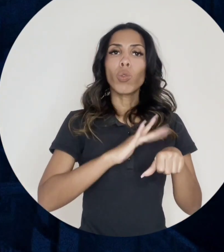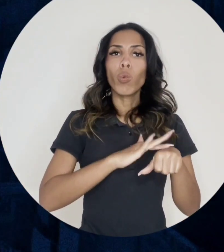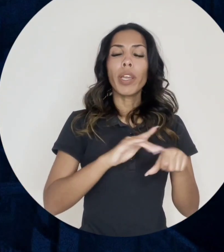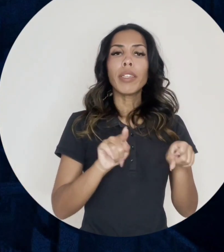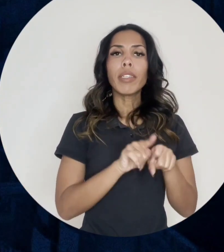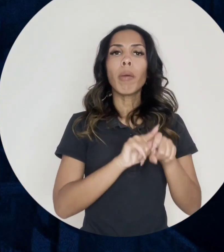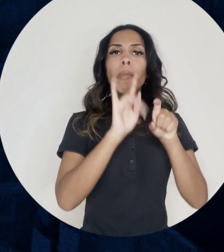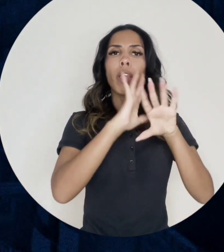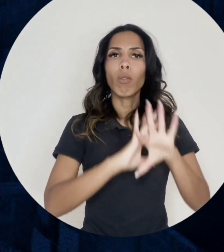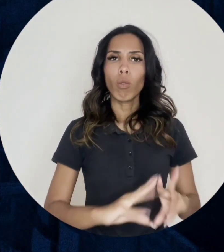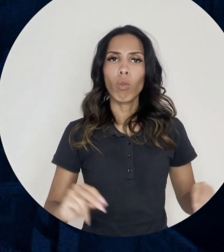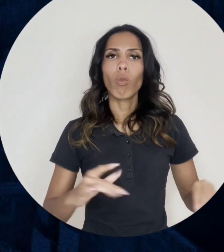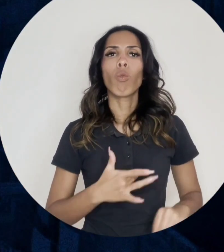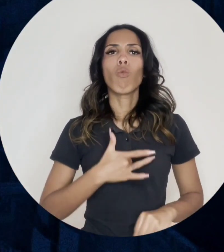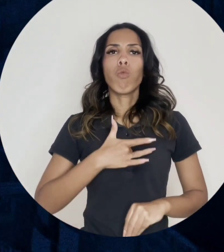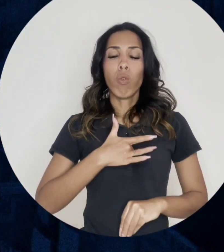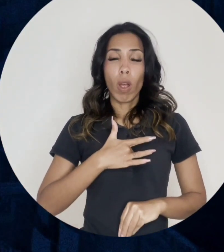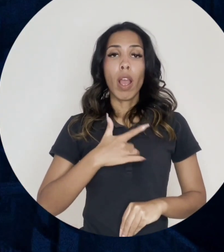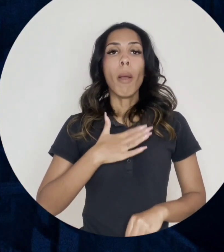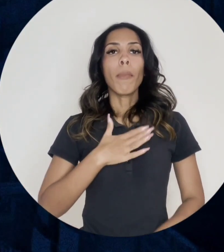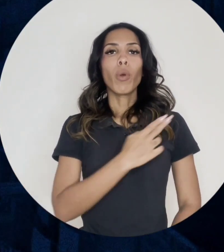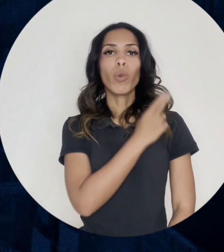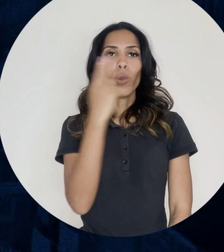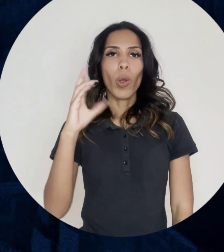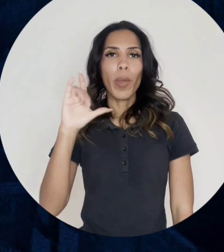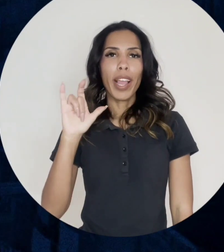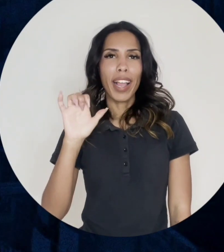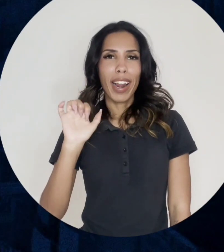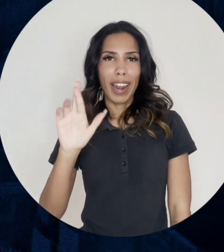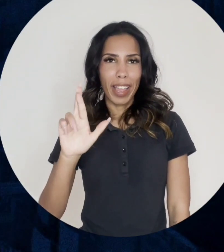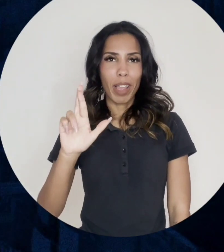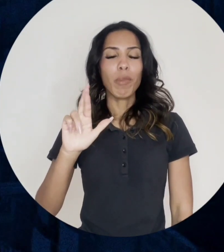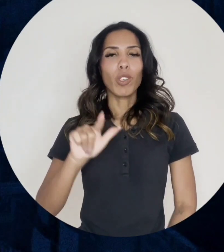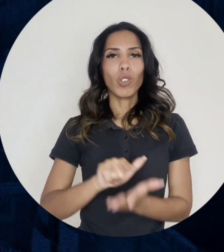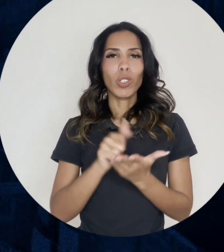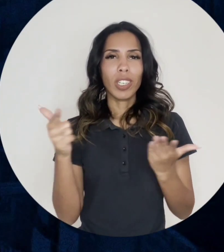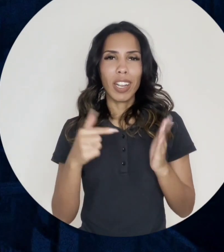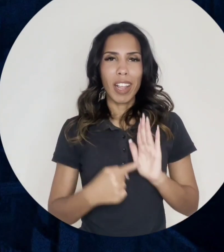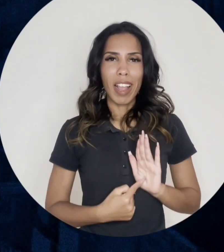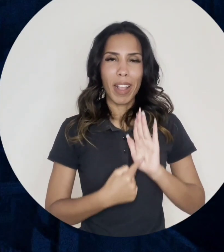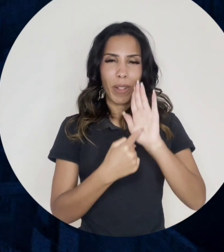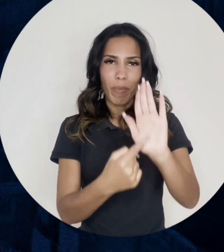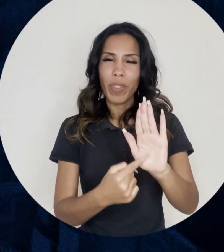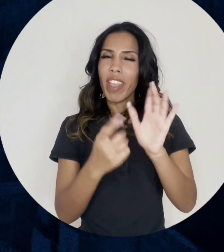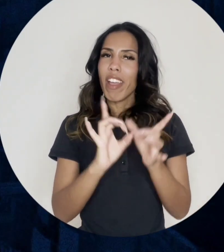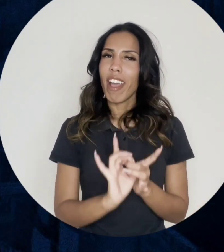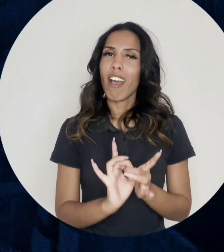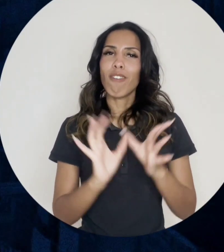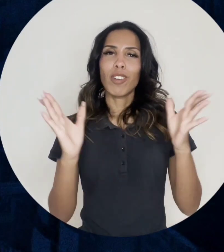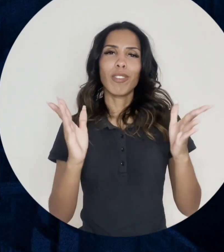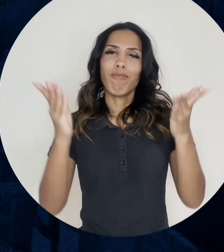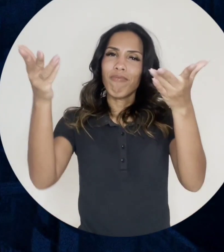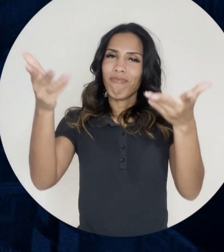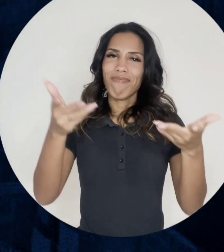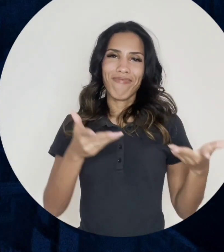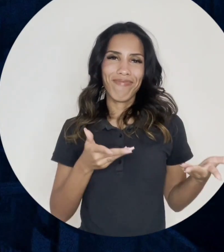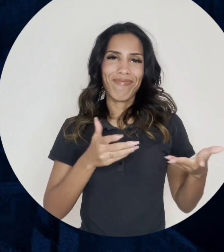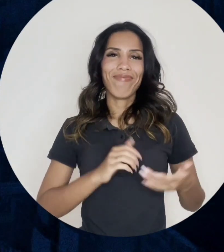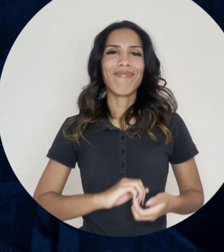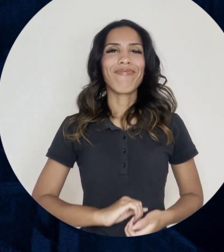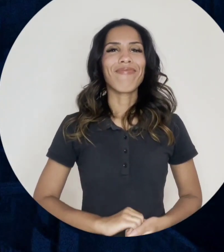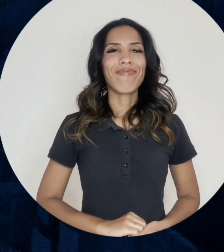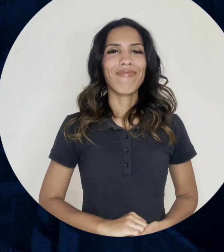sou Kleber Araújo, jornalista e apresentador da temporada Rocinha, uma história de lutas. Fique à vontade, pois o barraco é todo